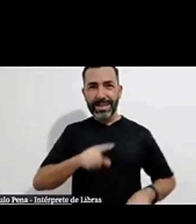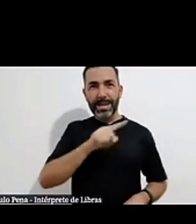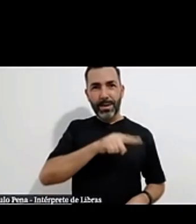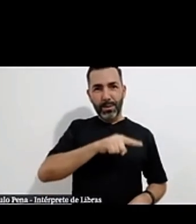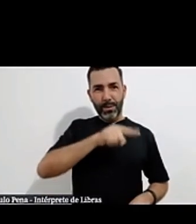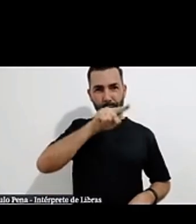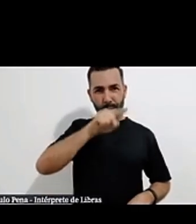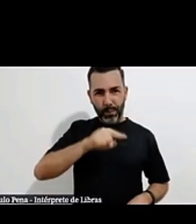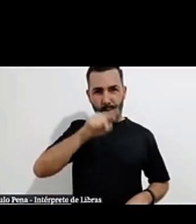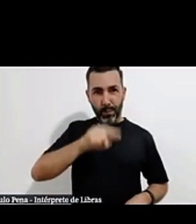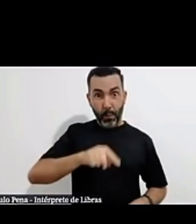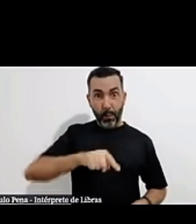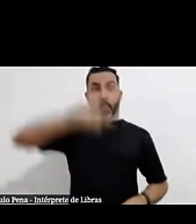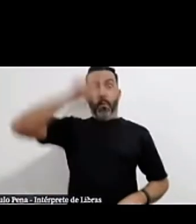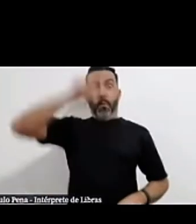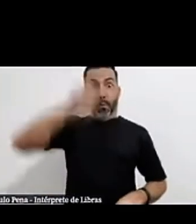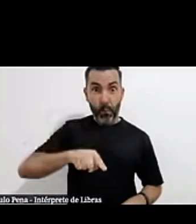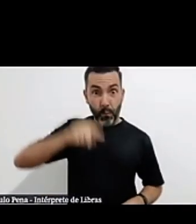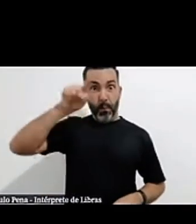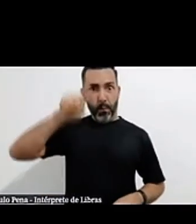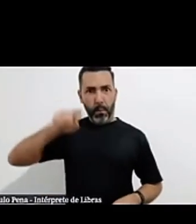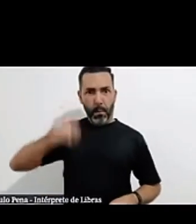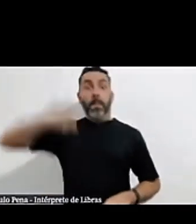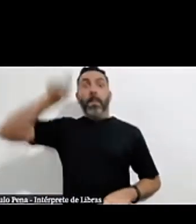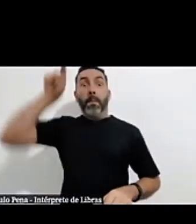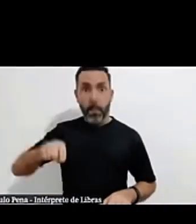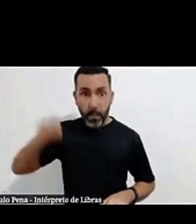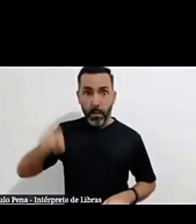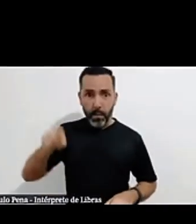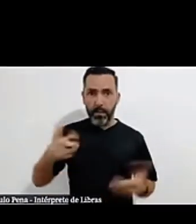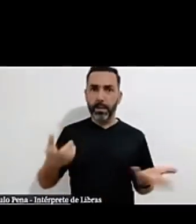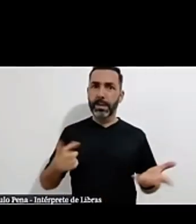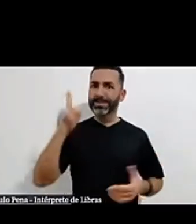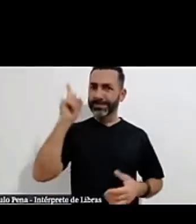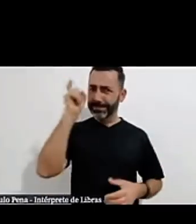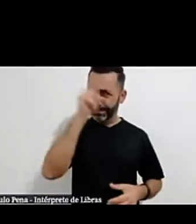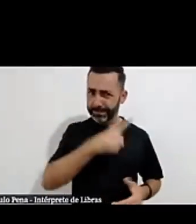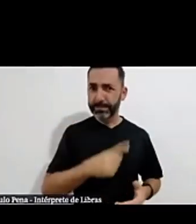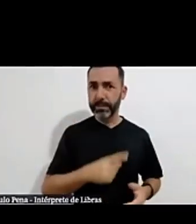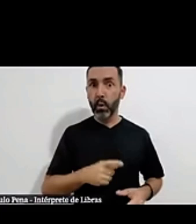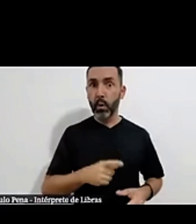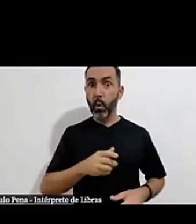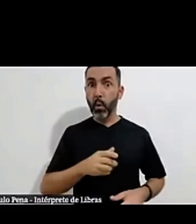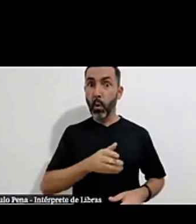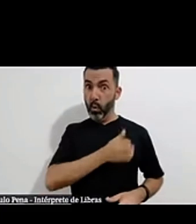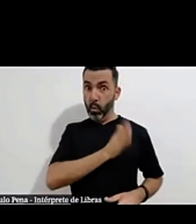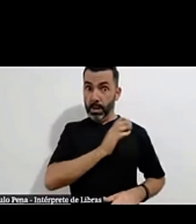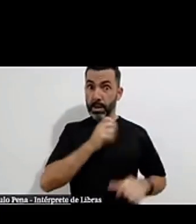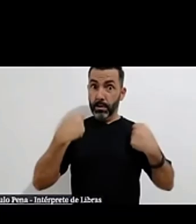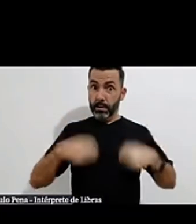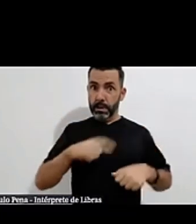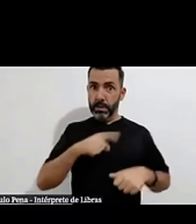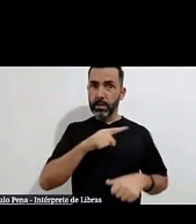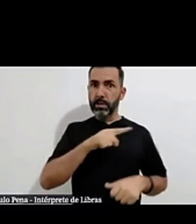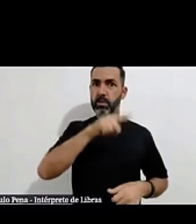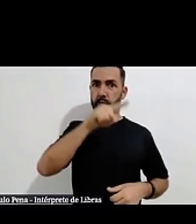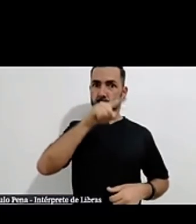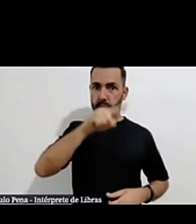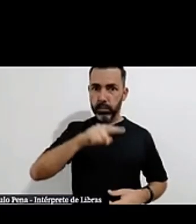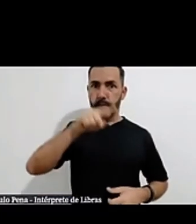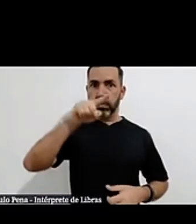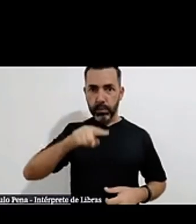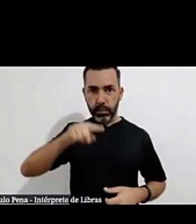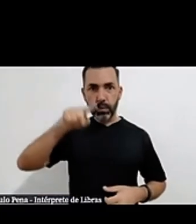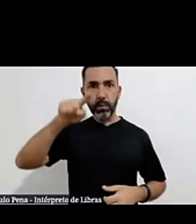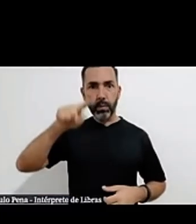dessa orquestra orgânica é o nosso coração, tá? Se ele errar o compasso, todos os outros